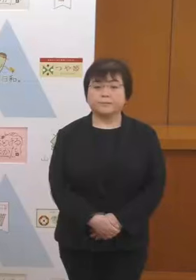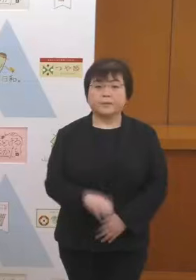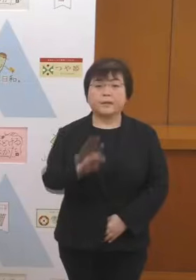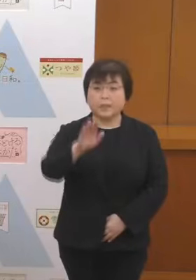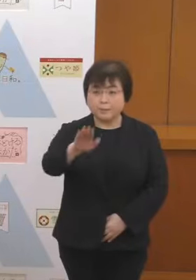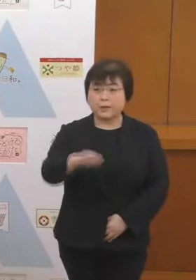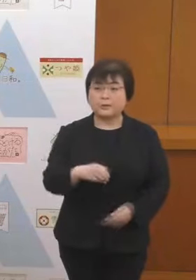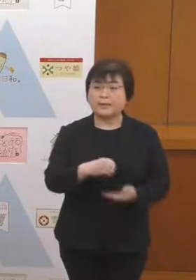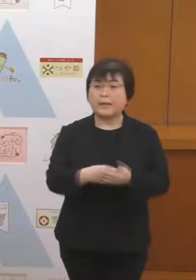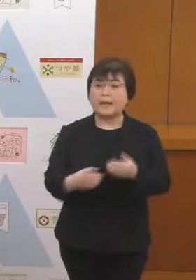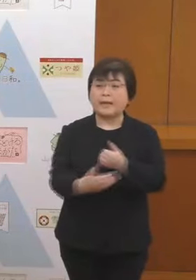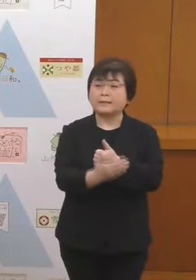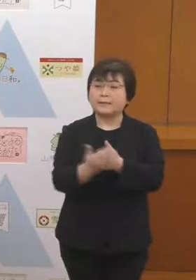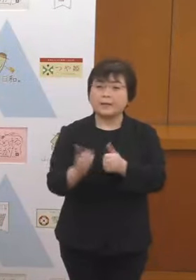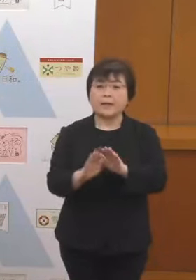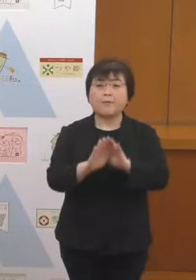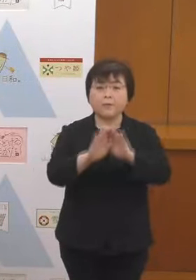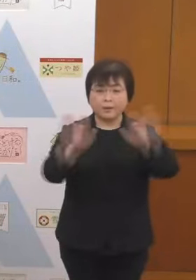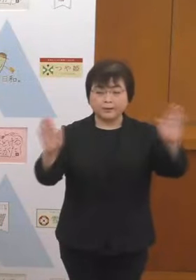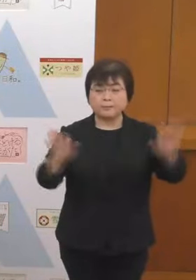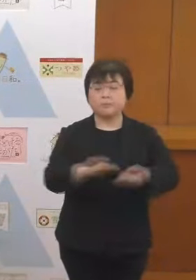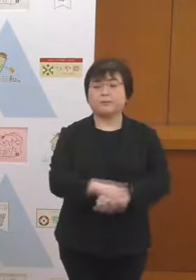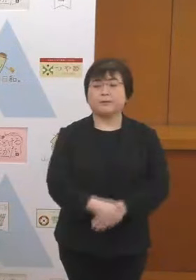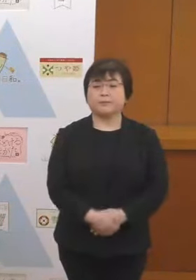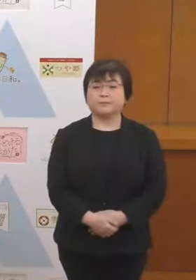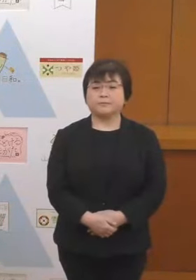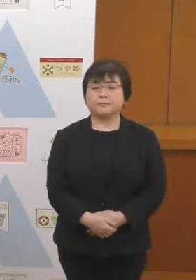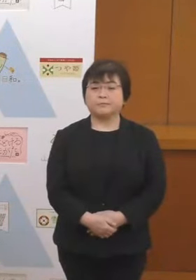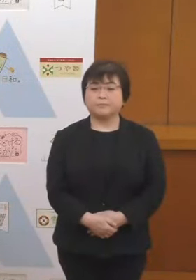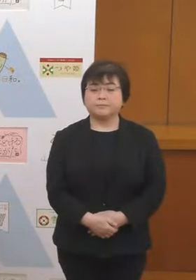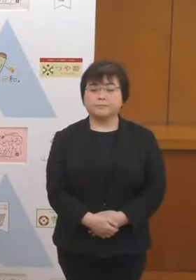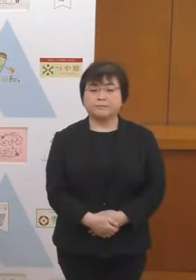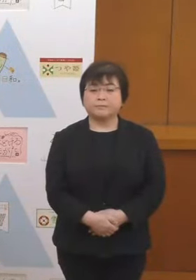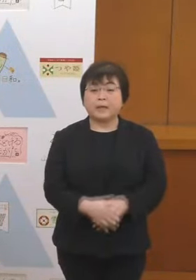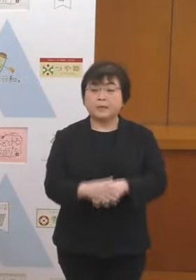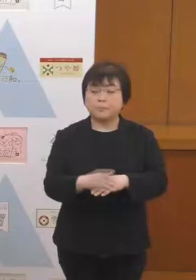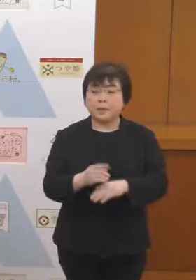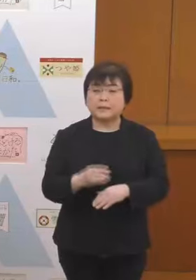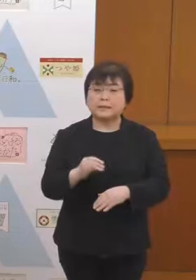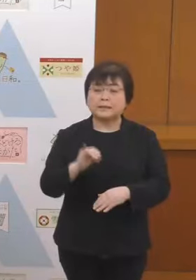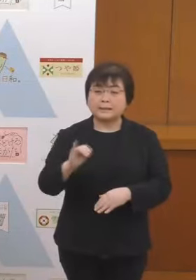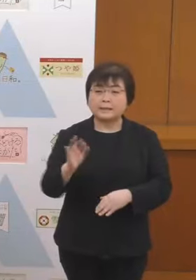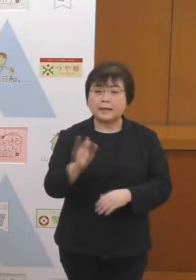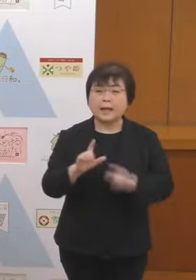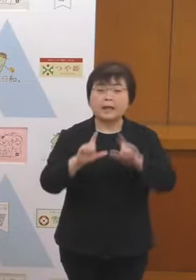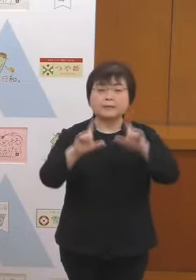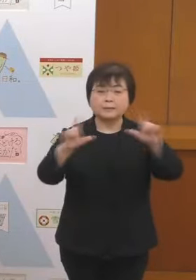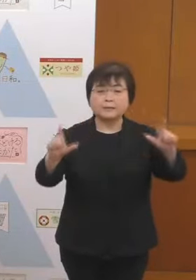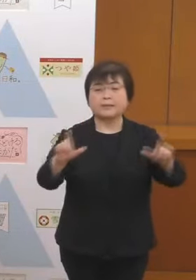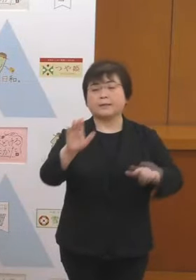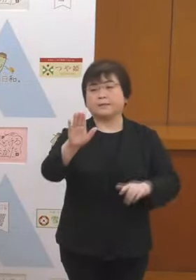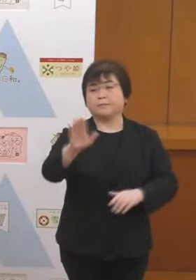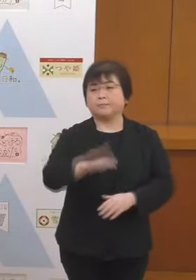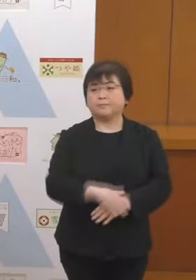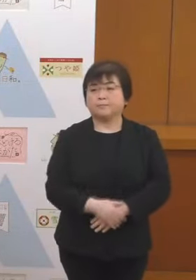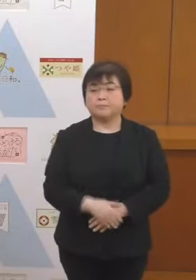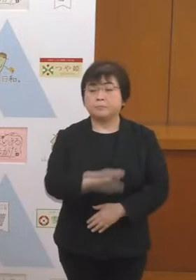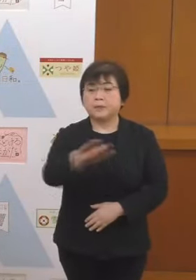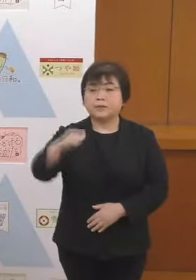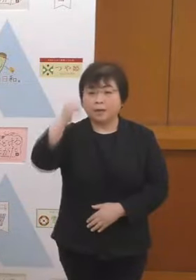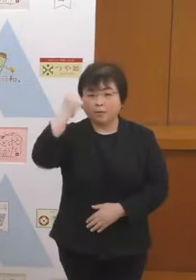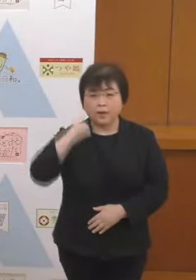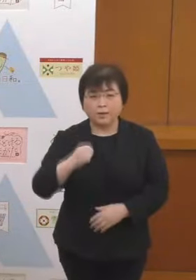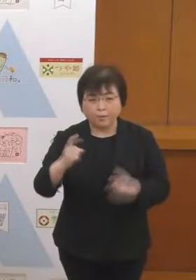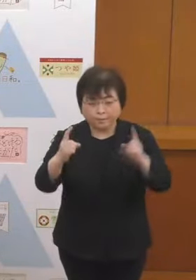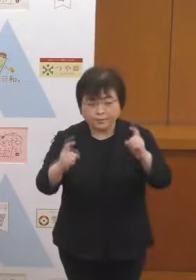ただいまより定例の記者会見を始めさせていただきます初めに知事から発言がございます皆さん